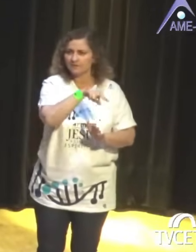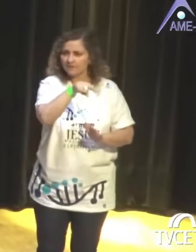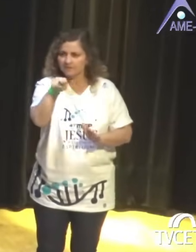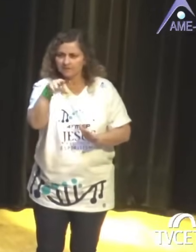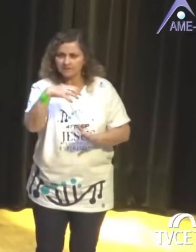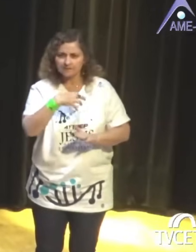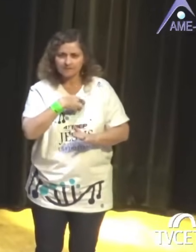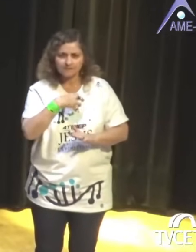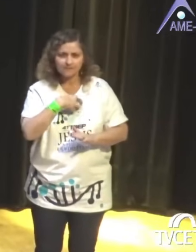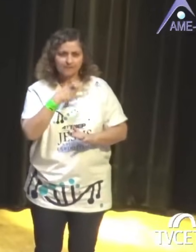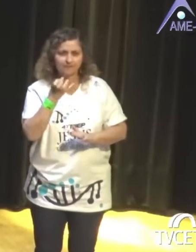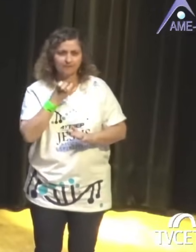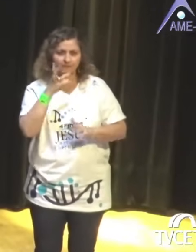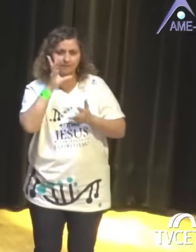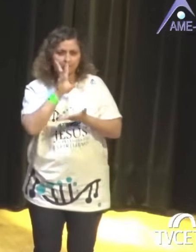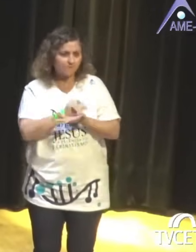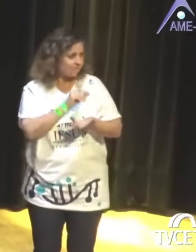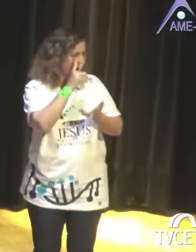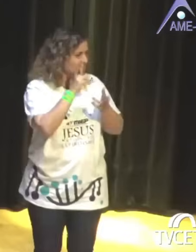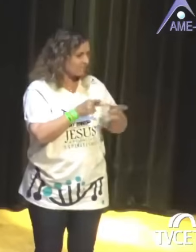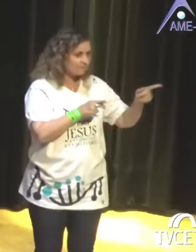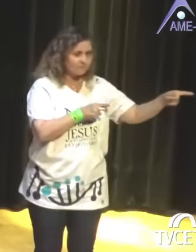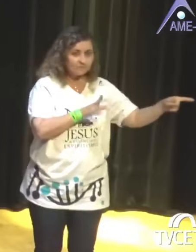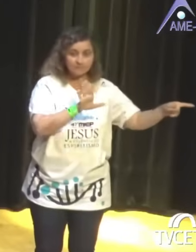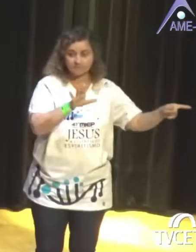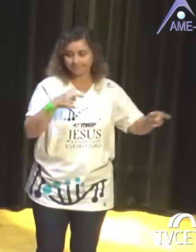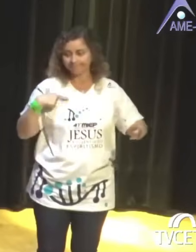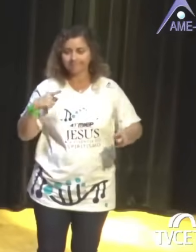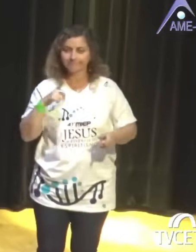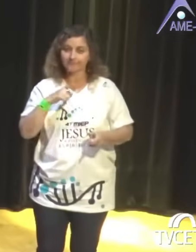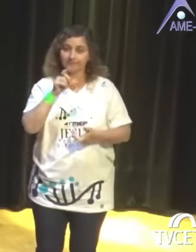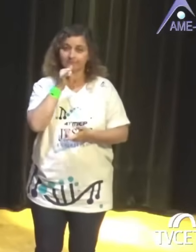você fez uma fofoca terrível